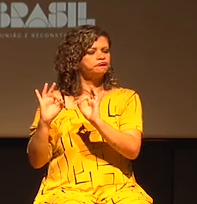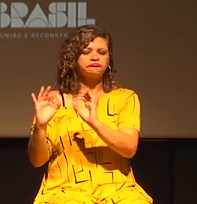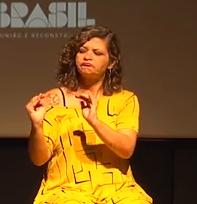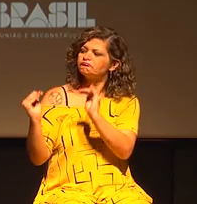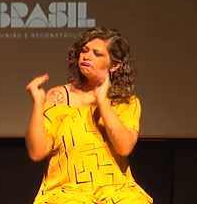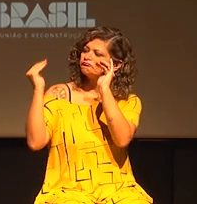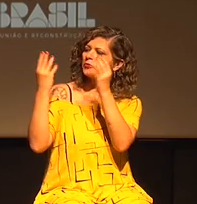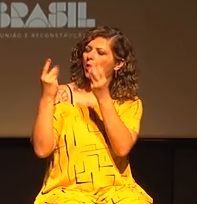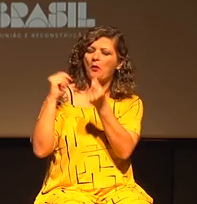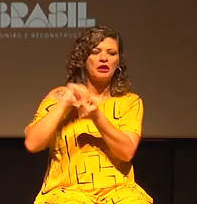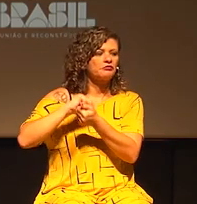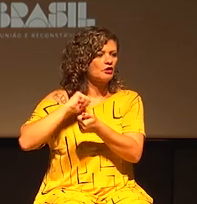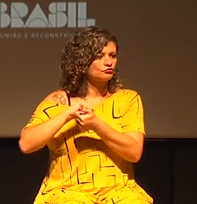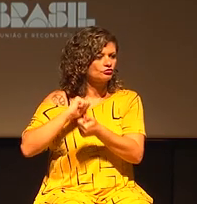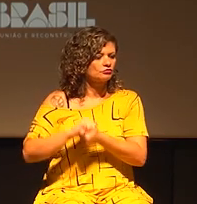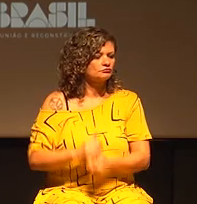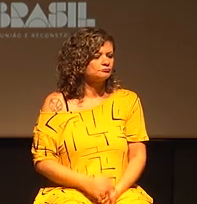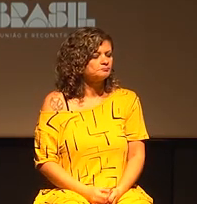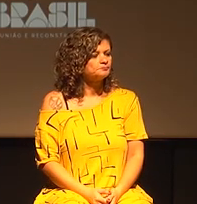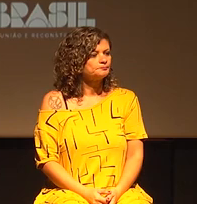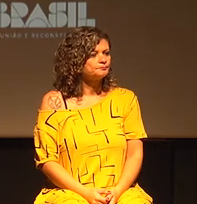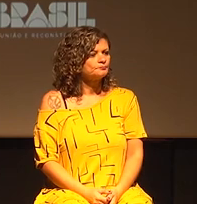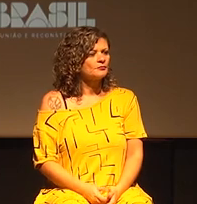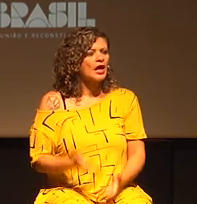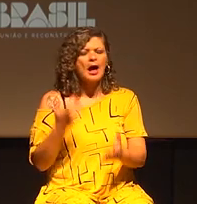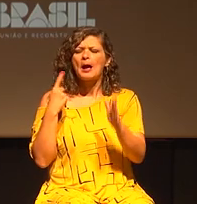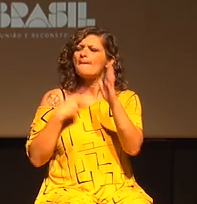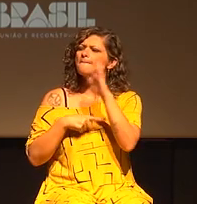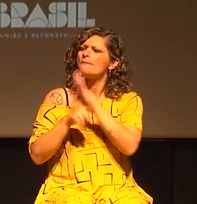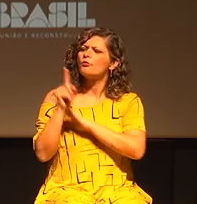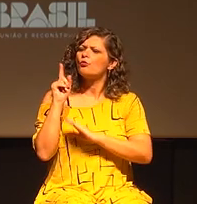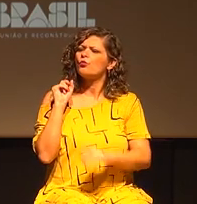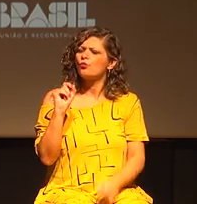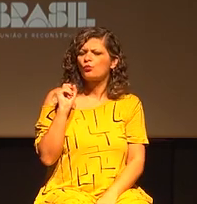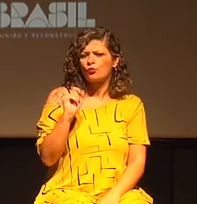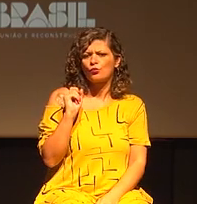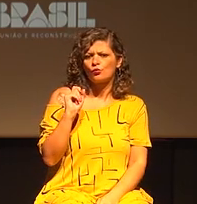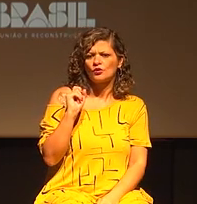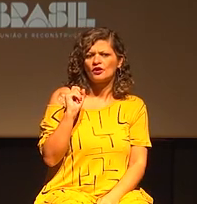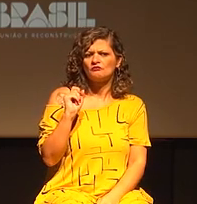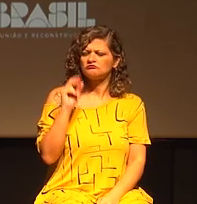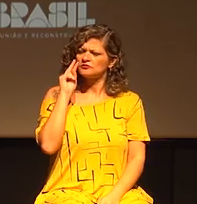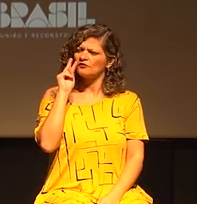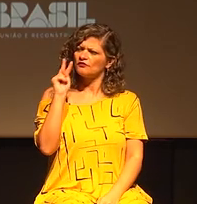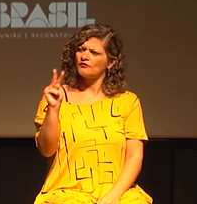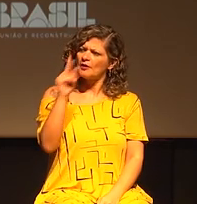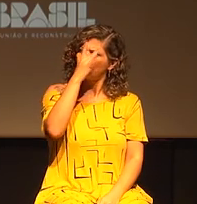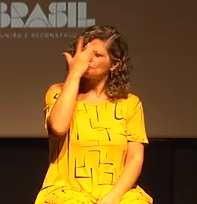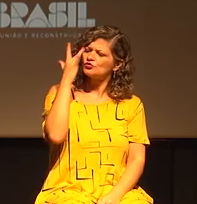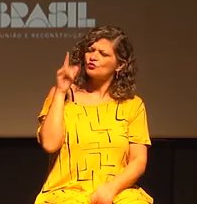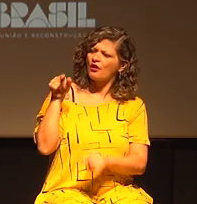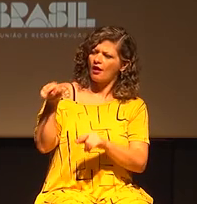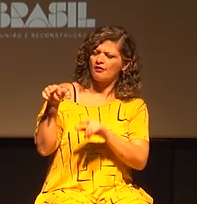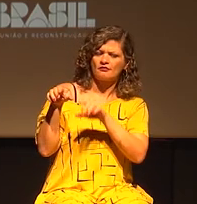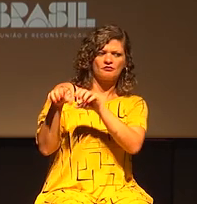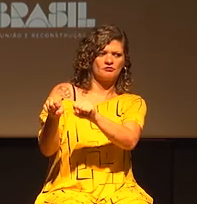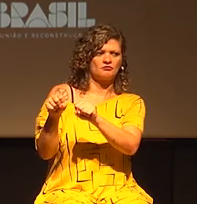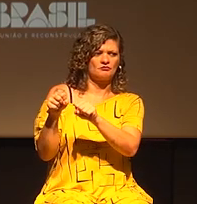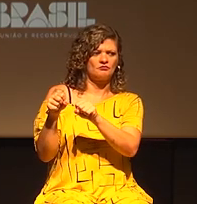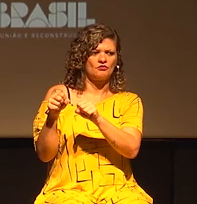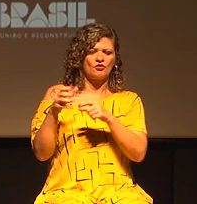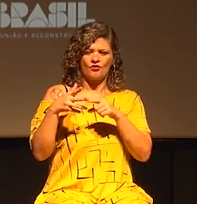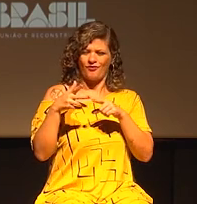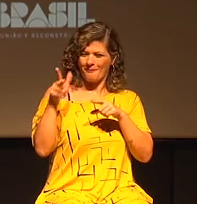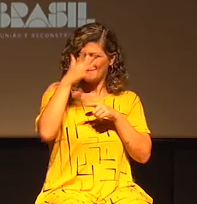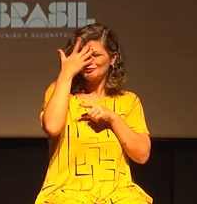altíssima qualidade né agora a questão e que você vai vendo né quem tá lá no assentamento por exemplo o